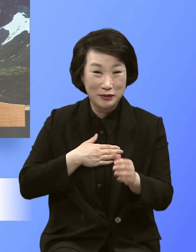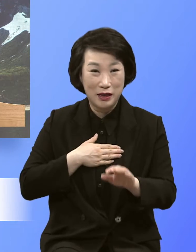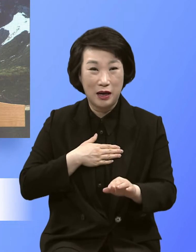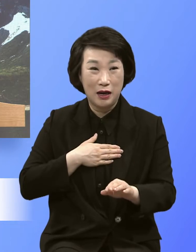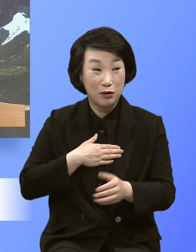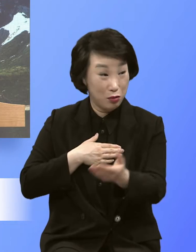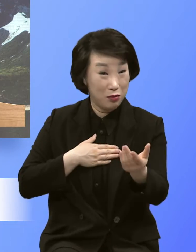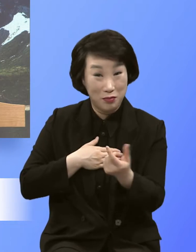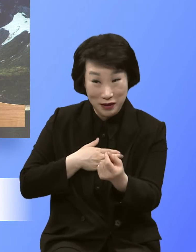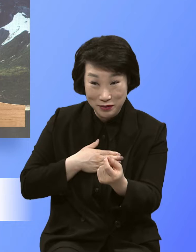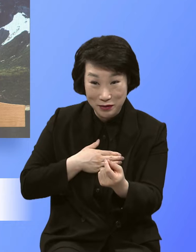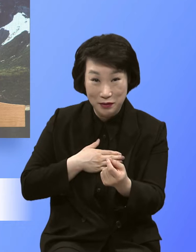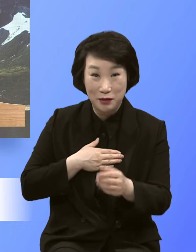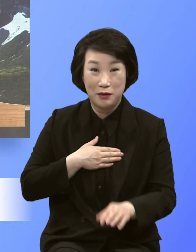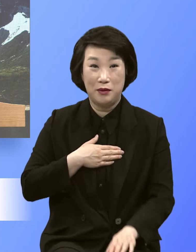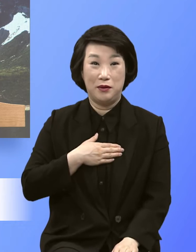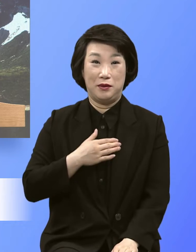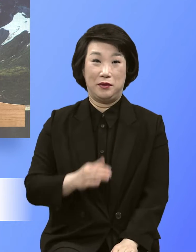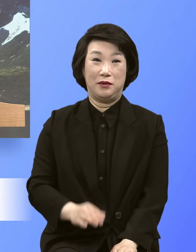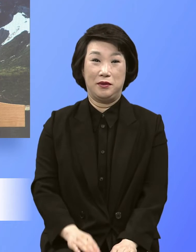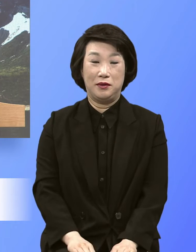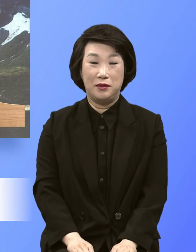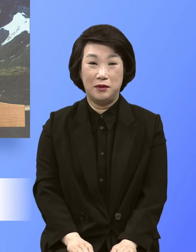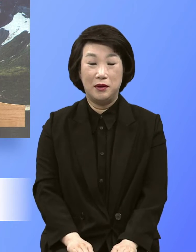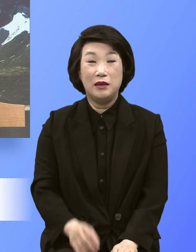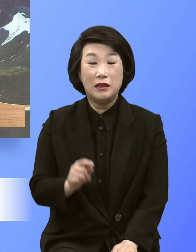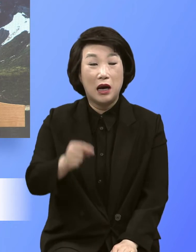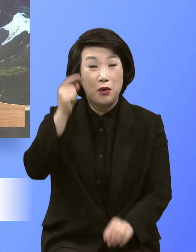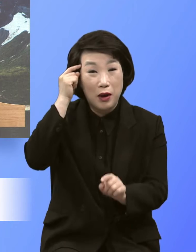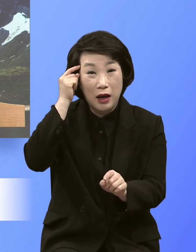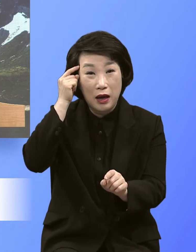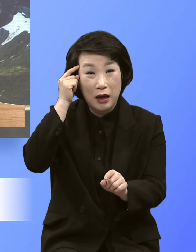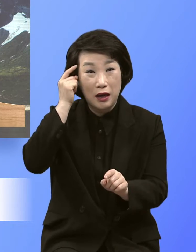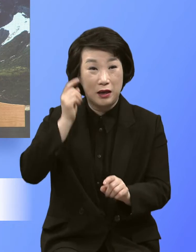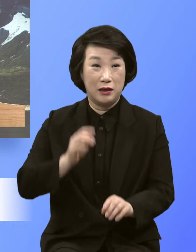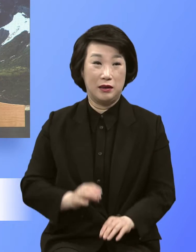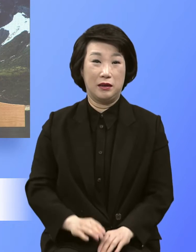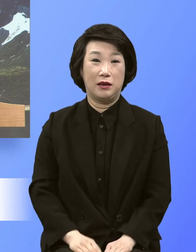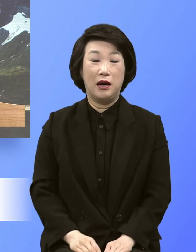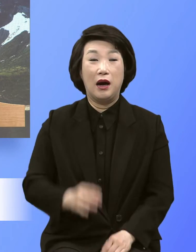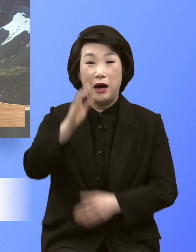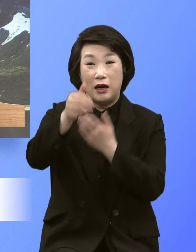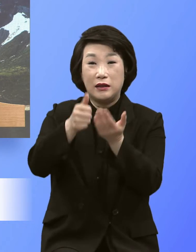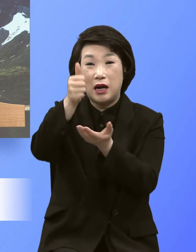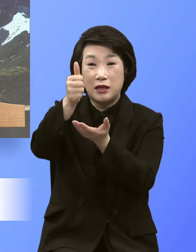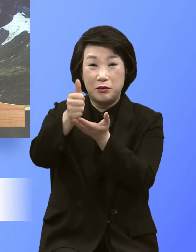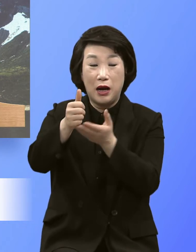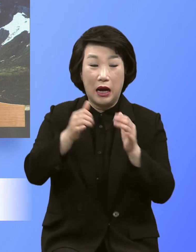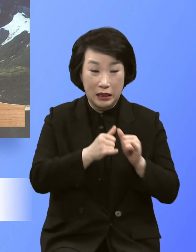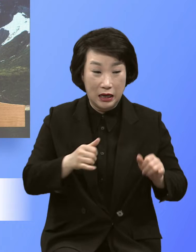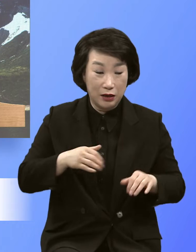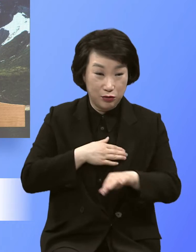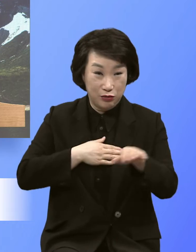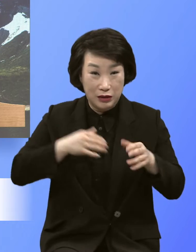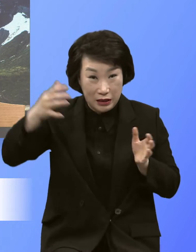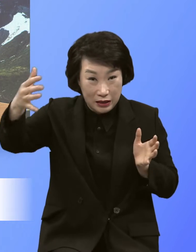아무도 부정할 수가 없습니다. 이게 무엇 때문이냐? 하나님과